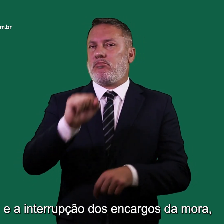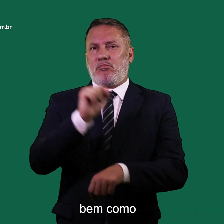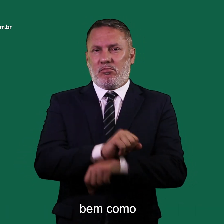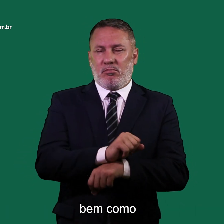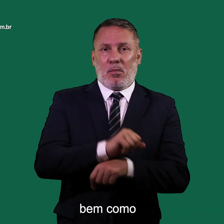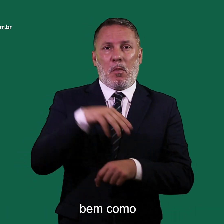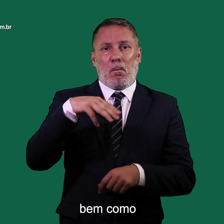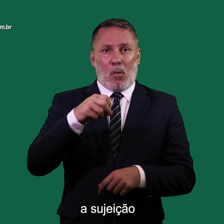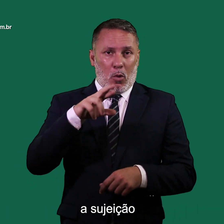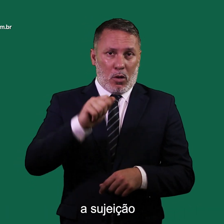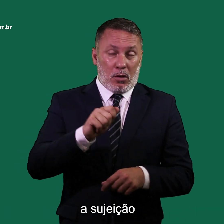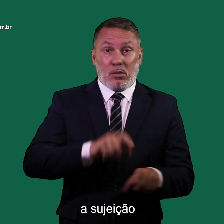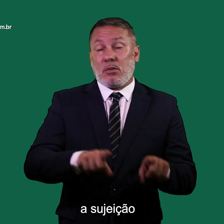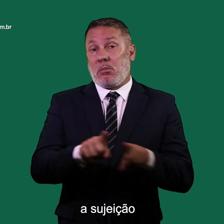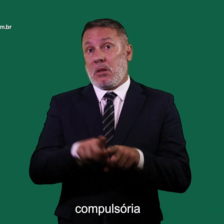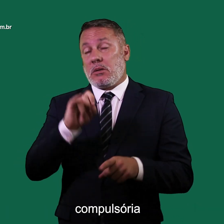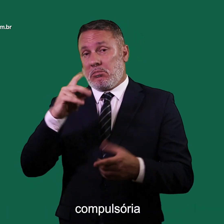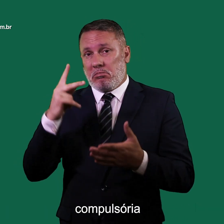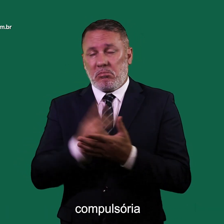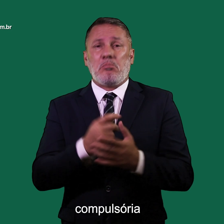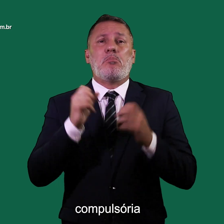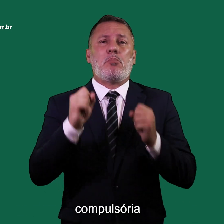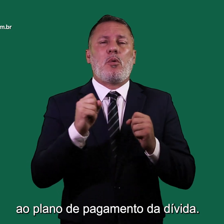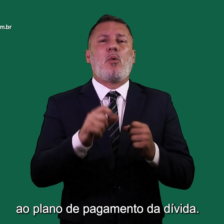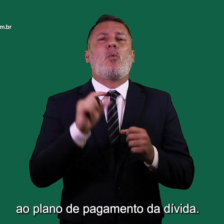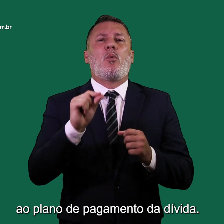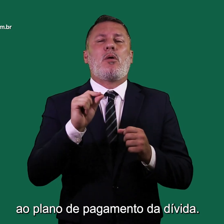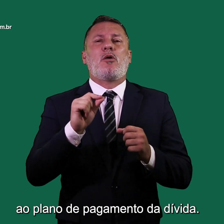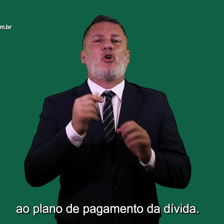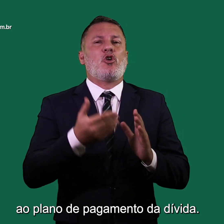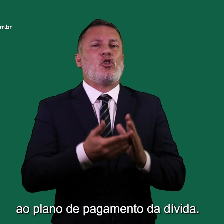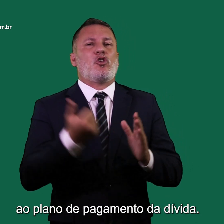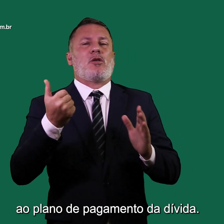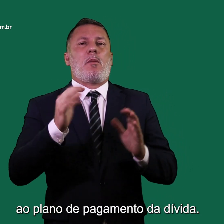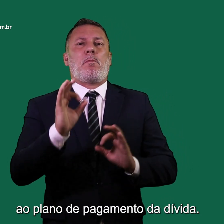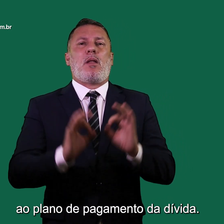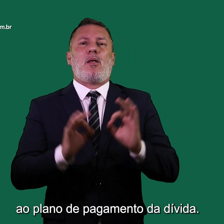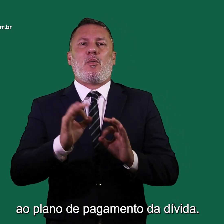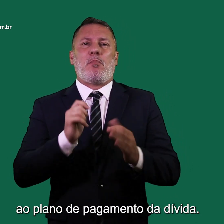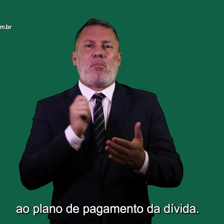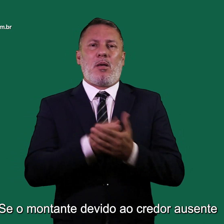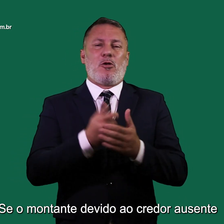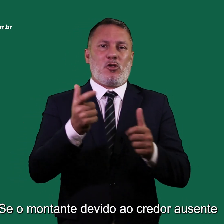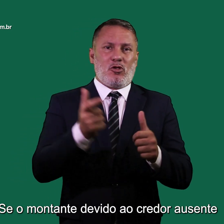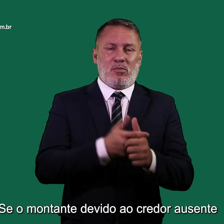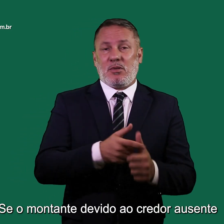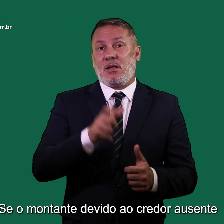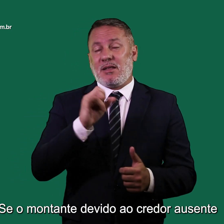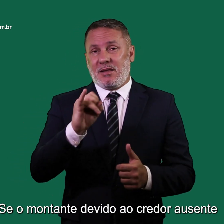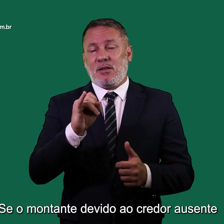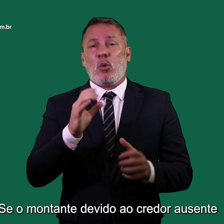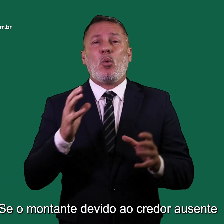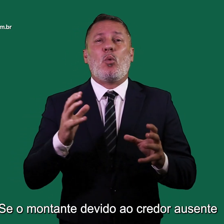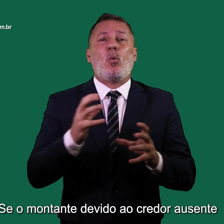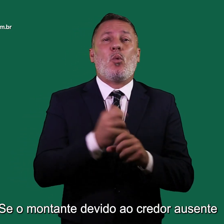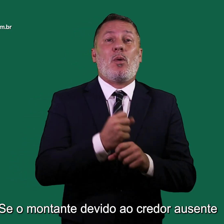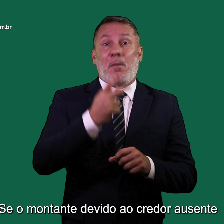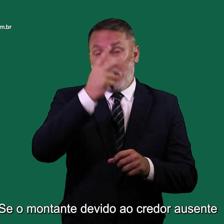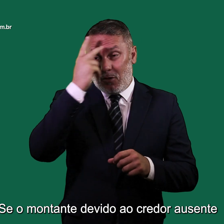bem como a sujeição compulsória ao plano de pagamento da dívida se o montante devido ao credor ausente